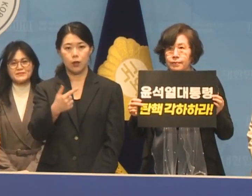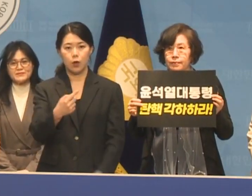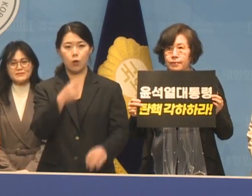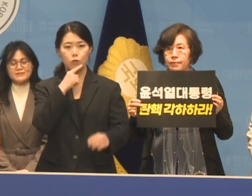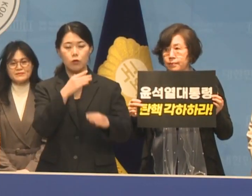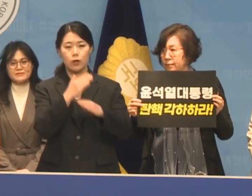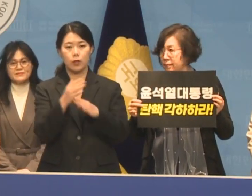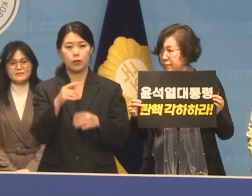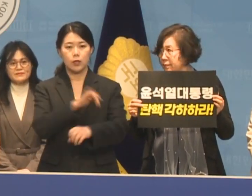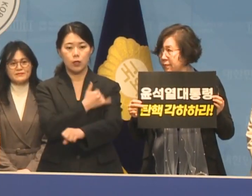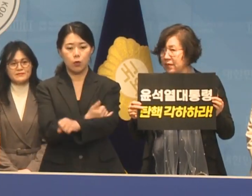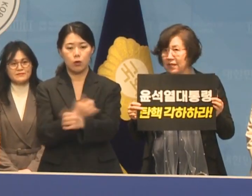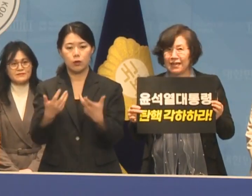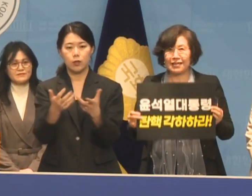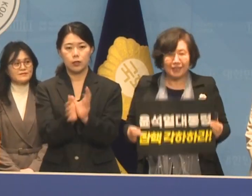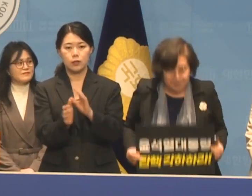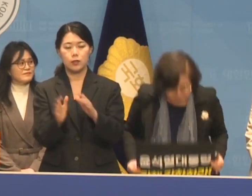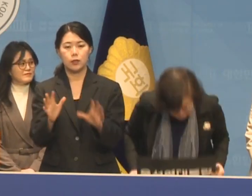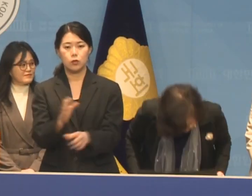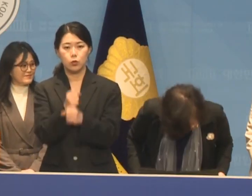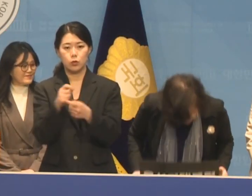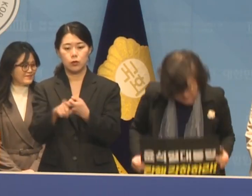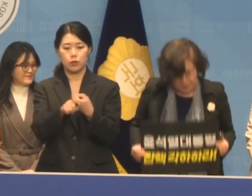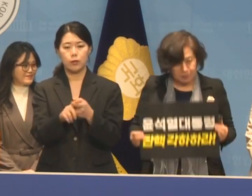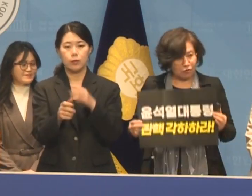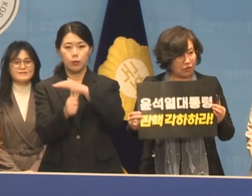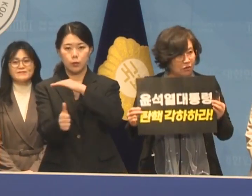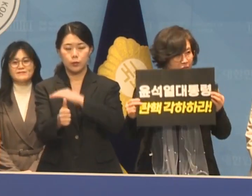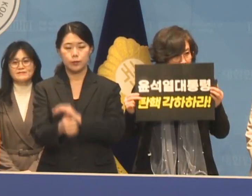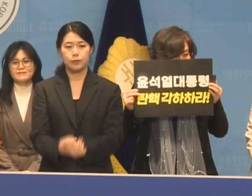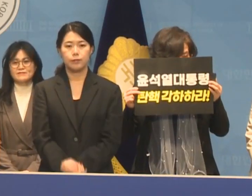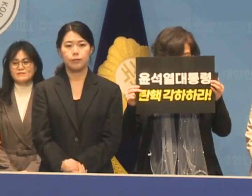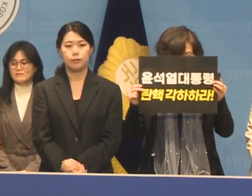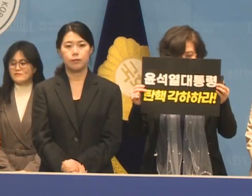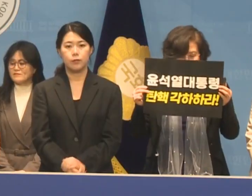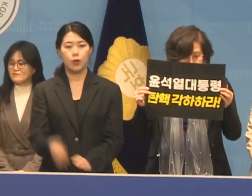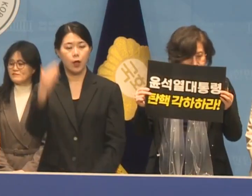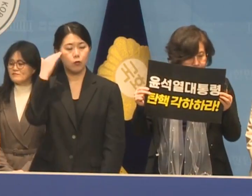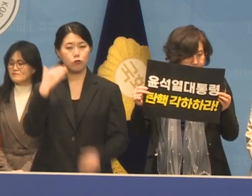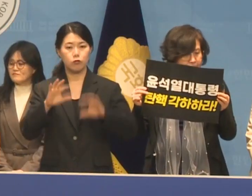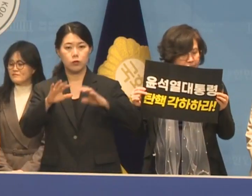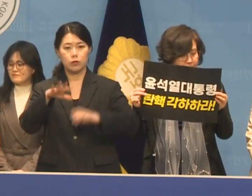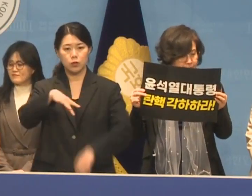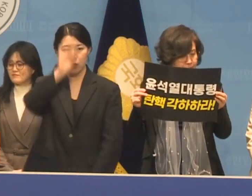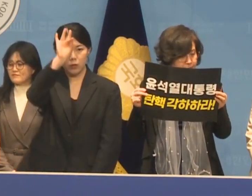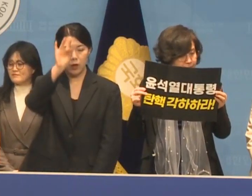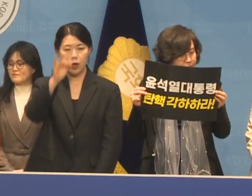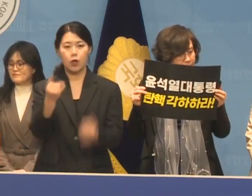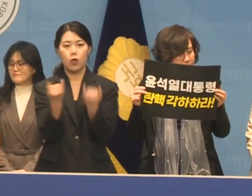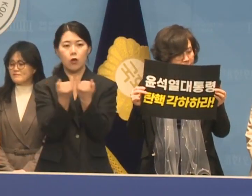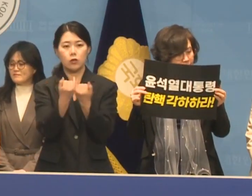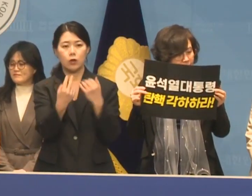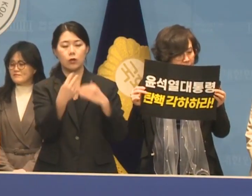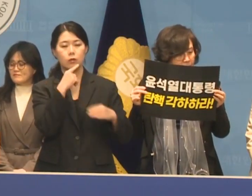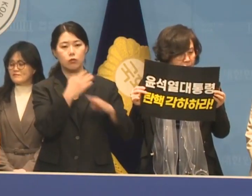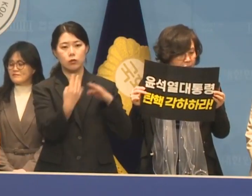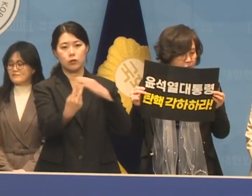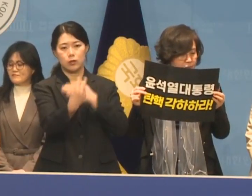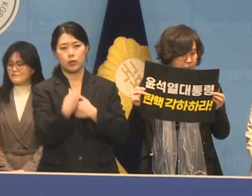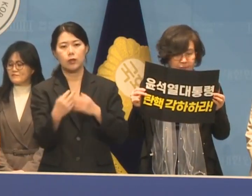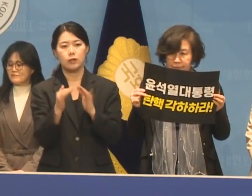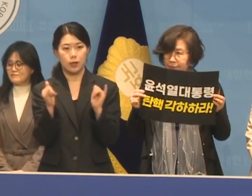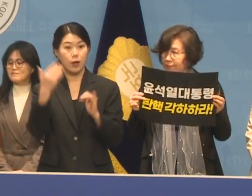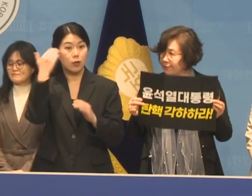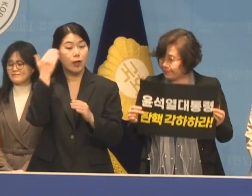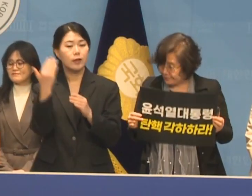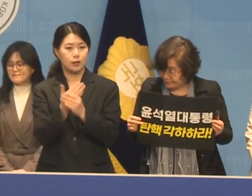인권단체 총연합 대표님. 예, 우리나라의 최초로 여성 탈북자 출신으로서 박사학위